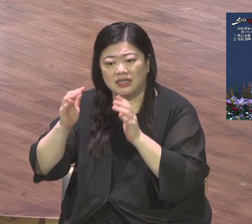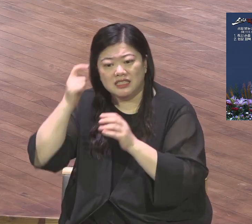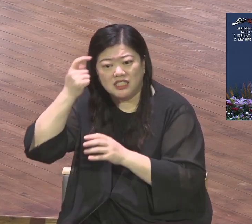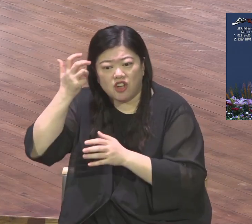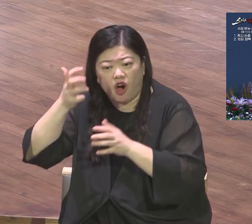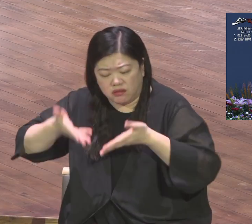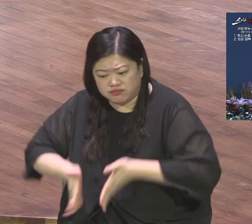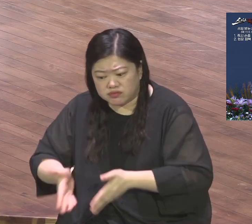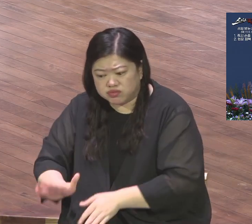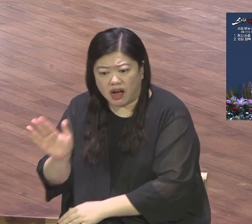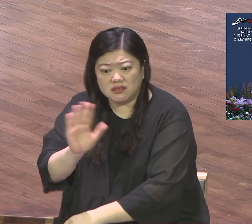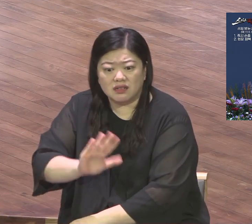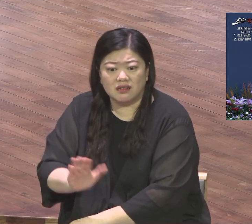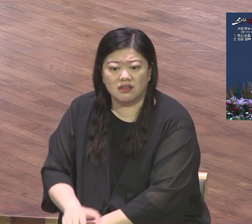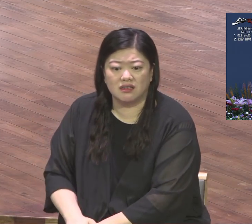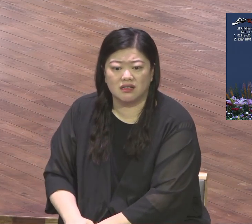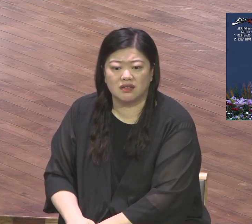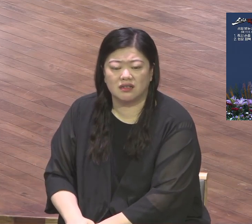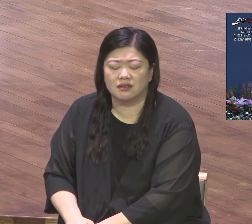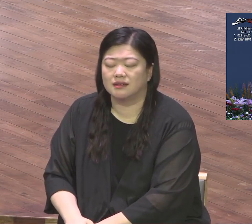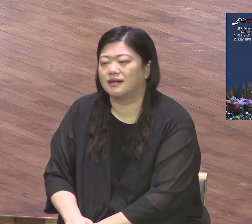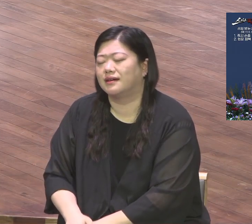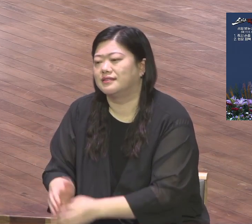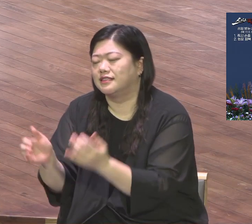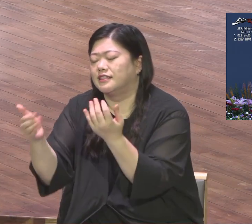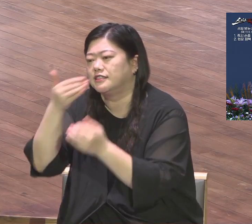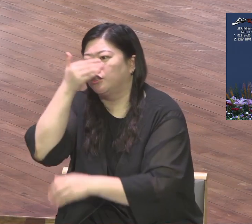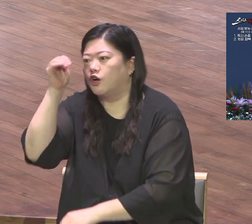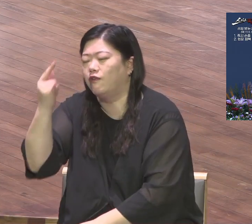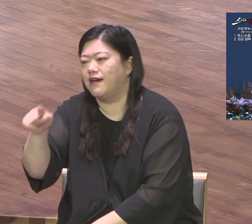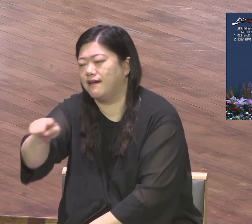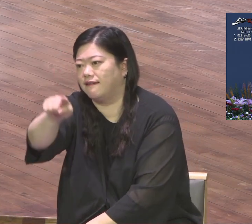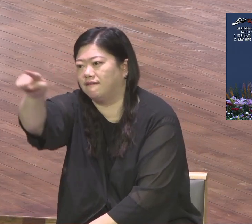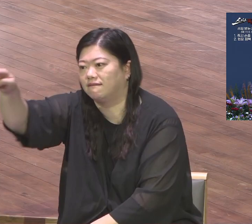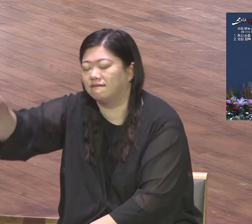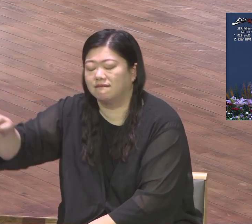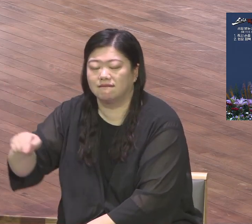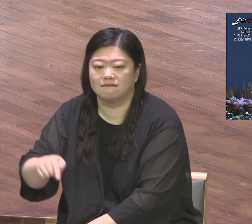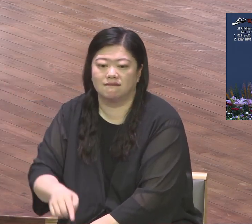우리 청년들 결혼하거든. 출산을 많이 해.